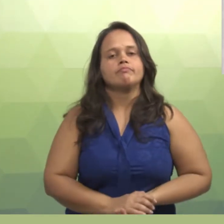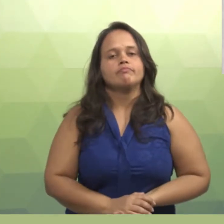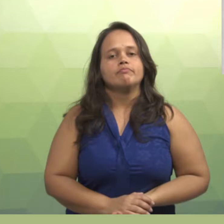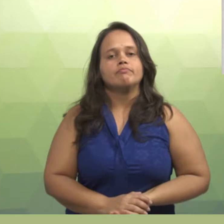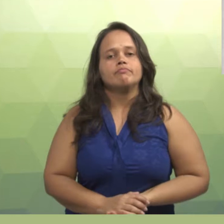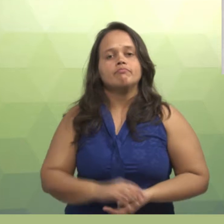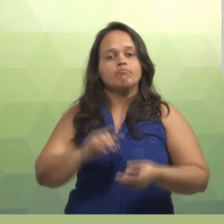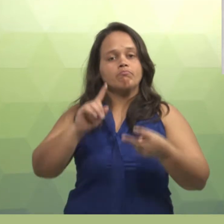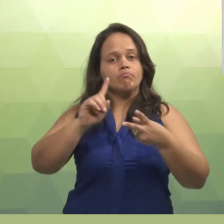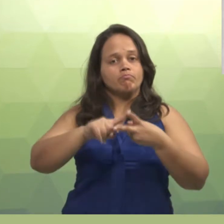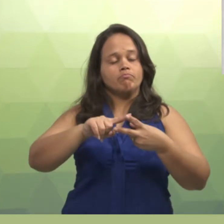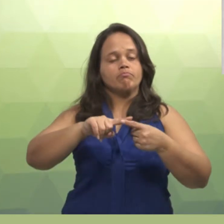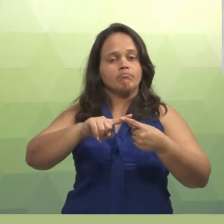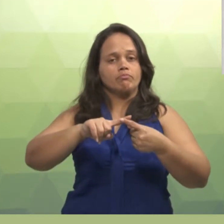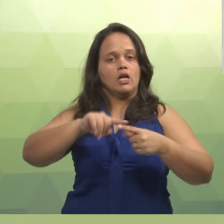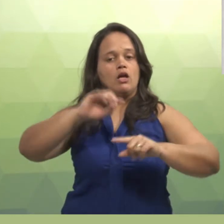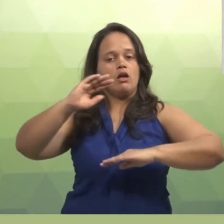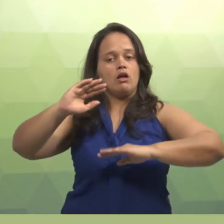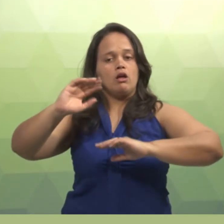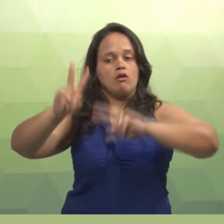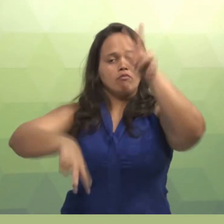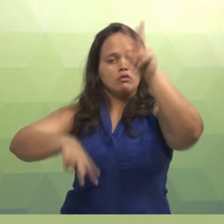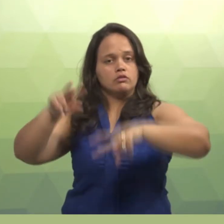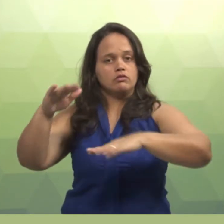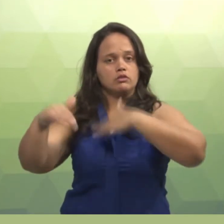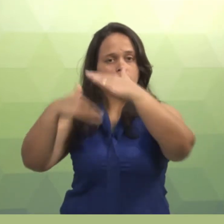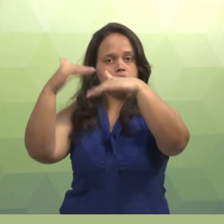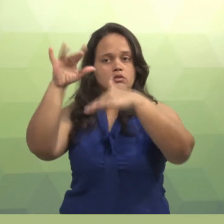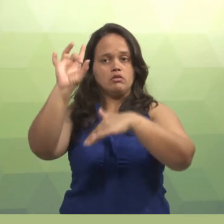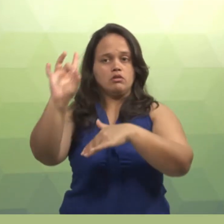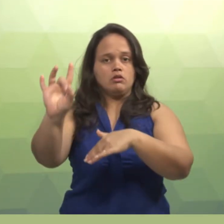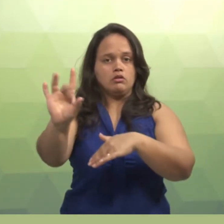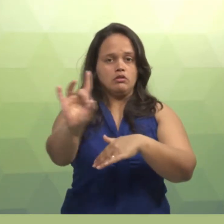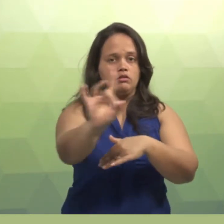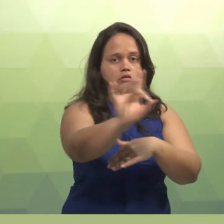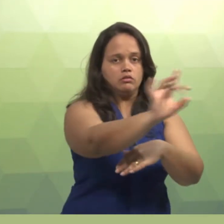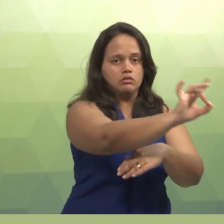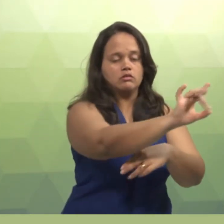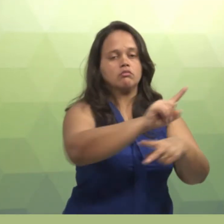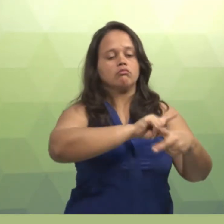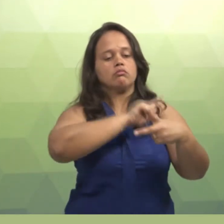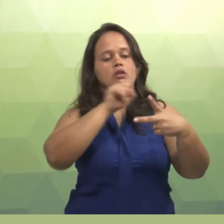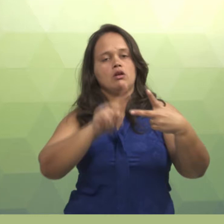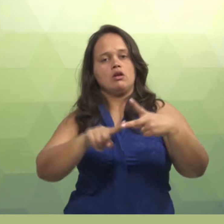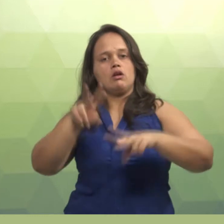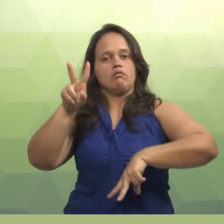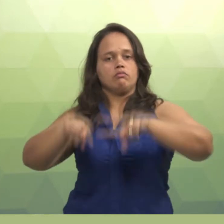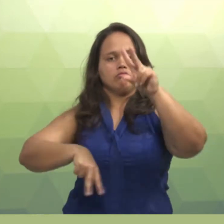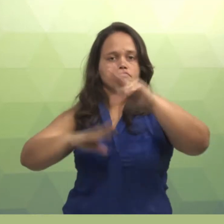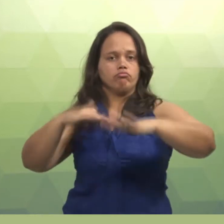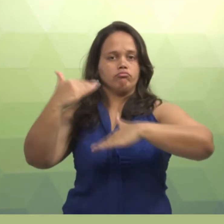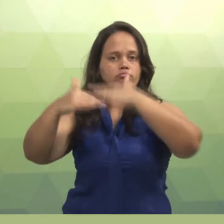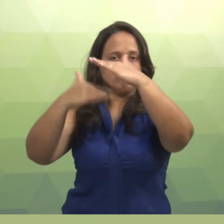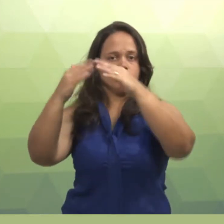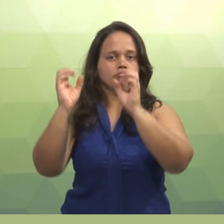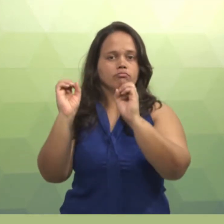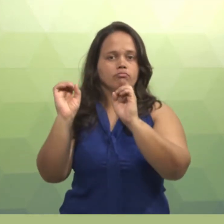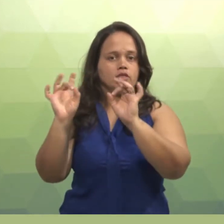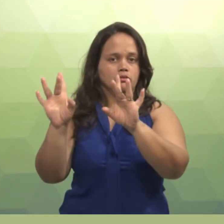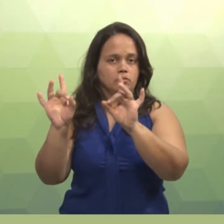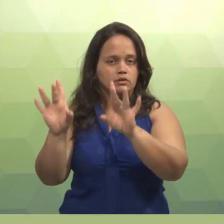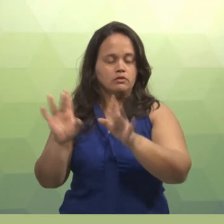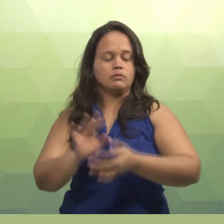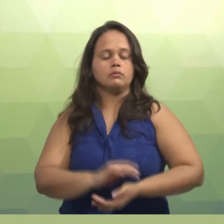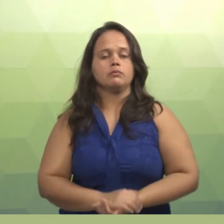A avaliação de desempenho individual se aplica a todos os servidores públicos, inclusive os ocupantes de cargos